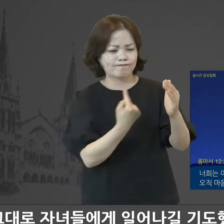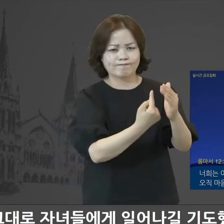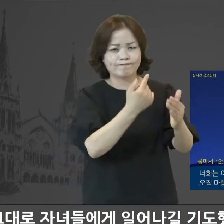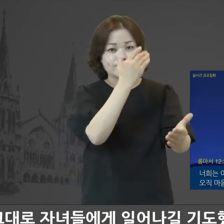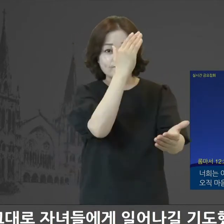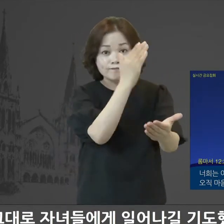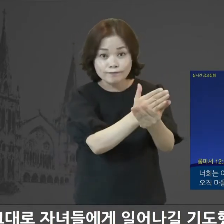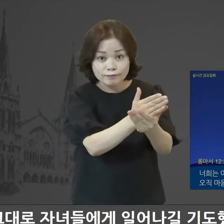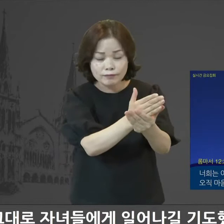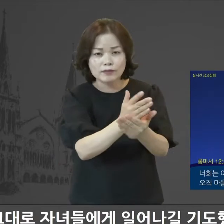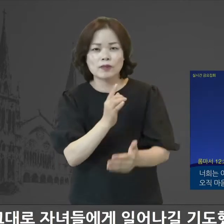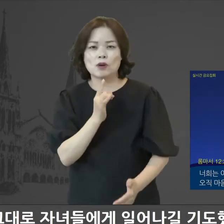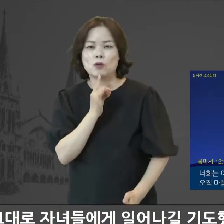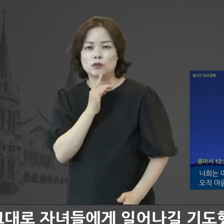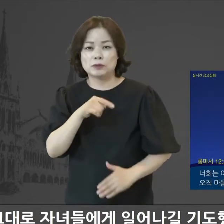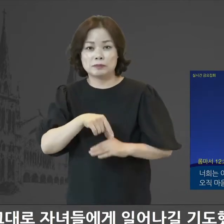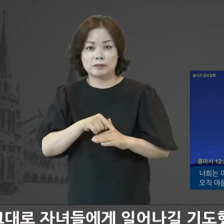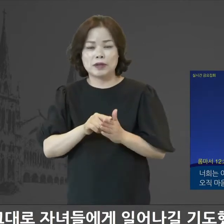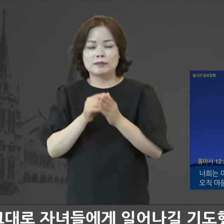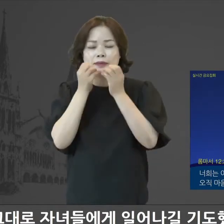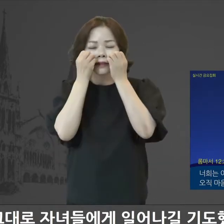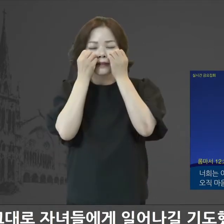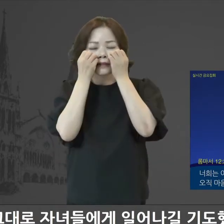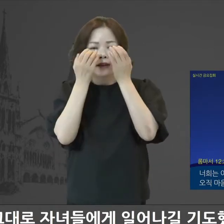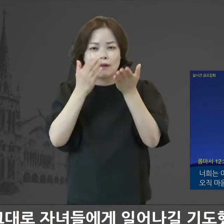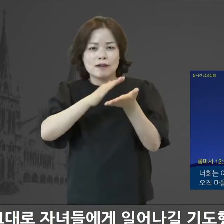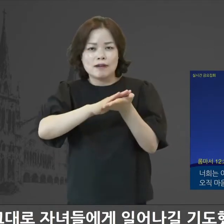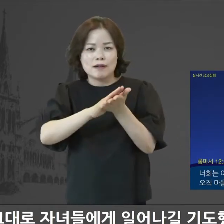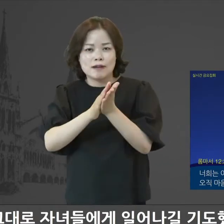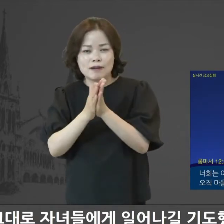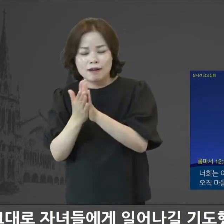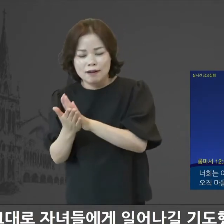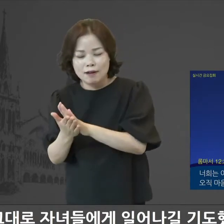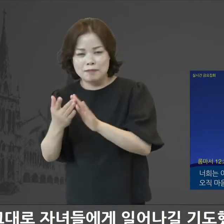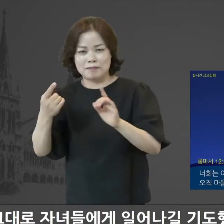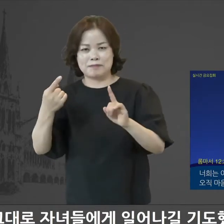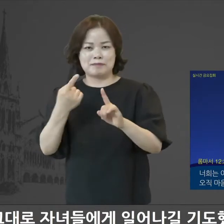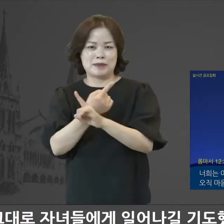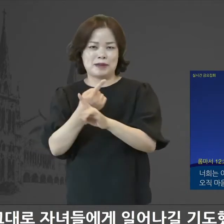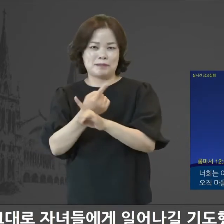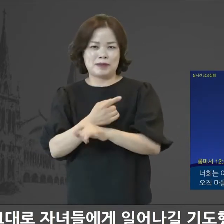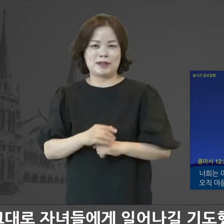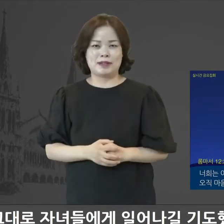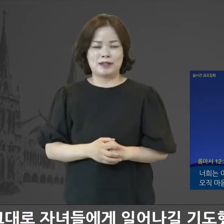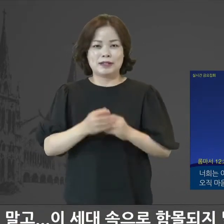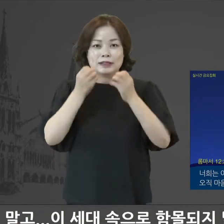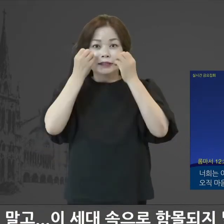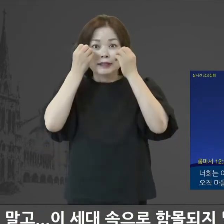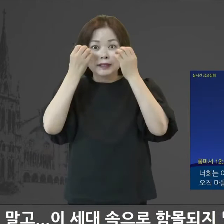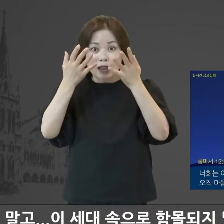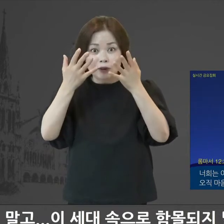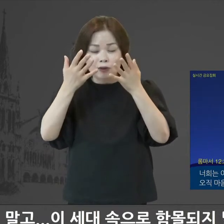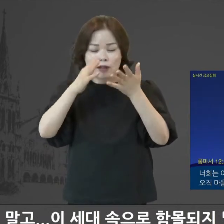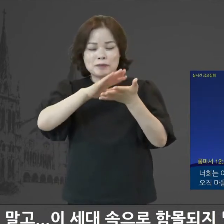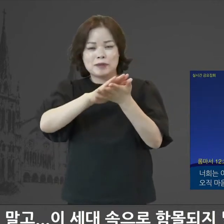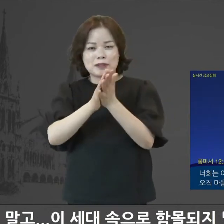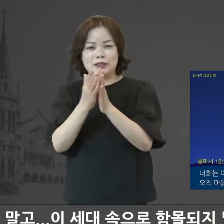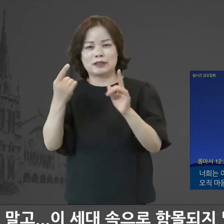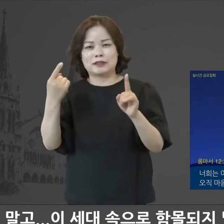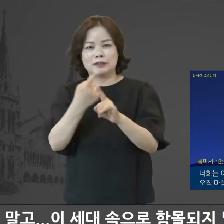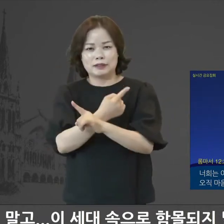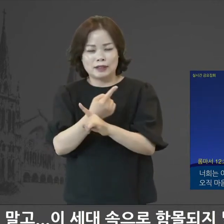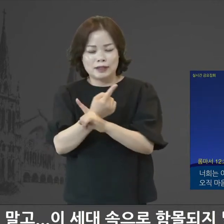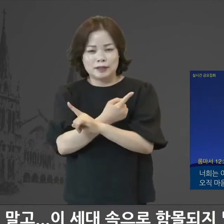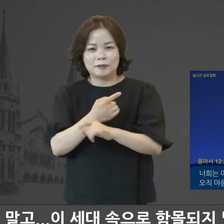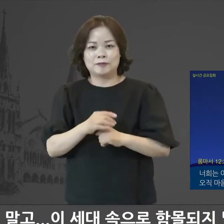말고 오직 마음을 새롭게 하여 갱신해요. 갱신, 이건 새롭게 하는 거는 굉장히 강하게